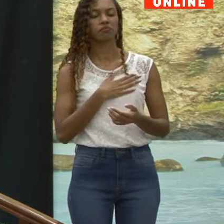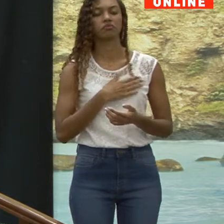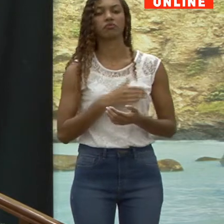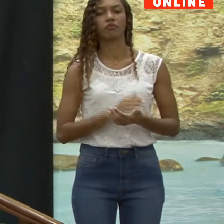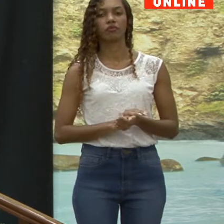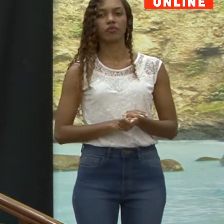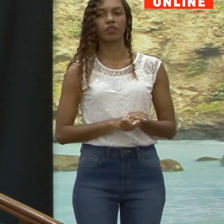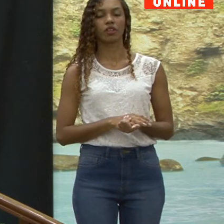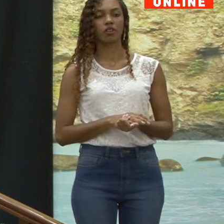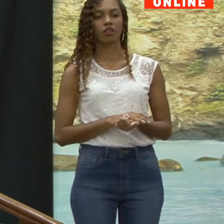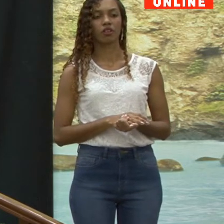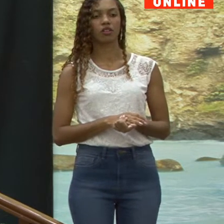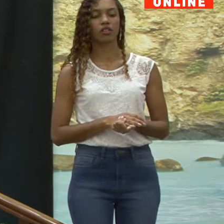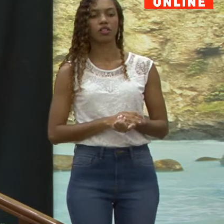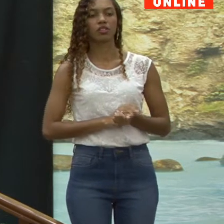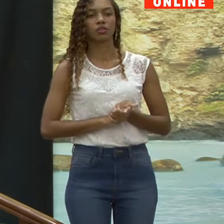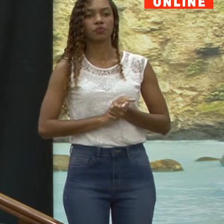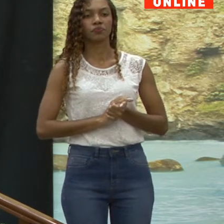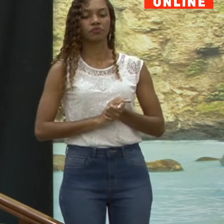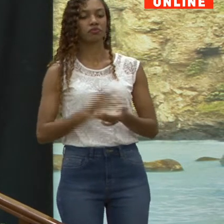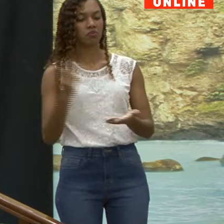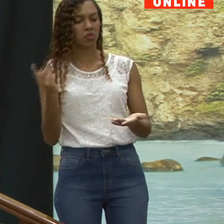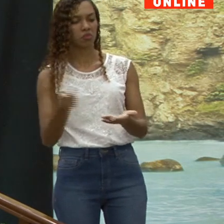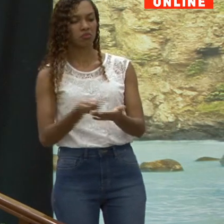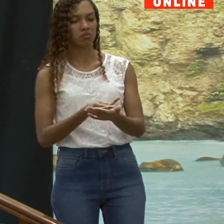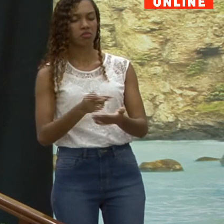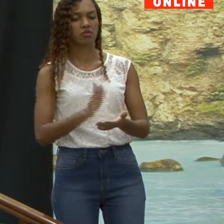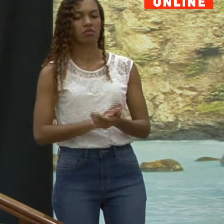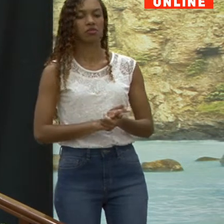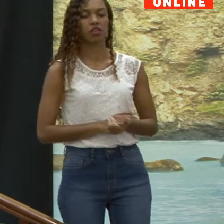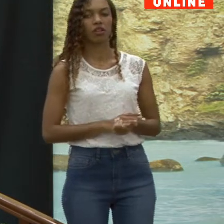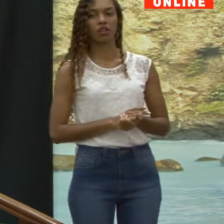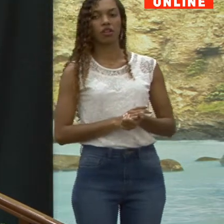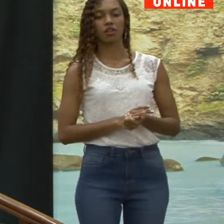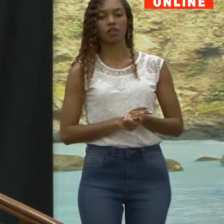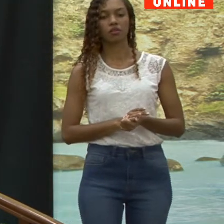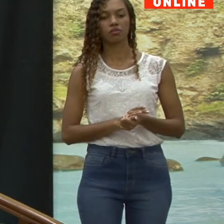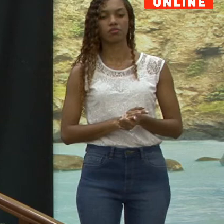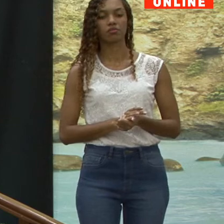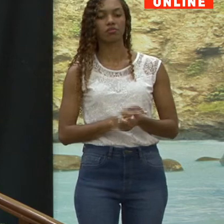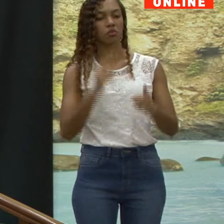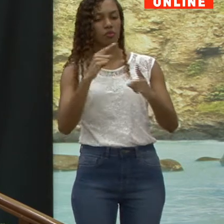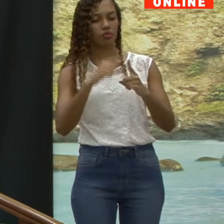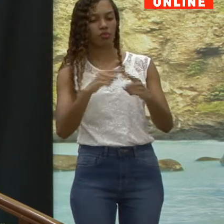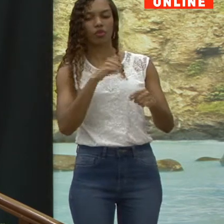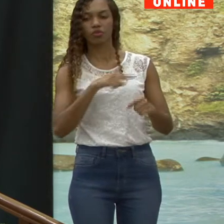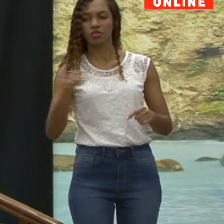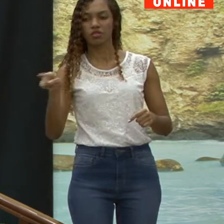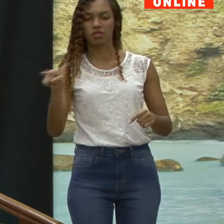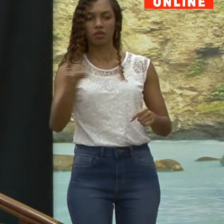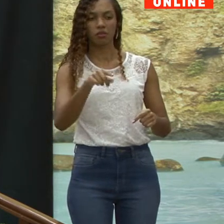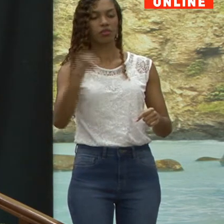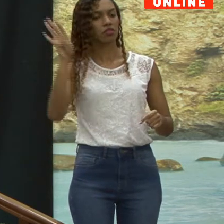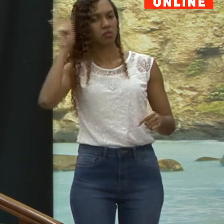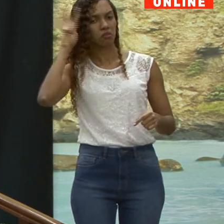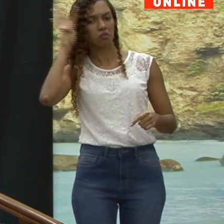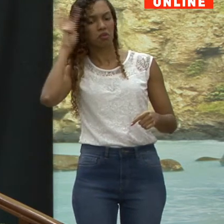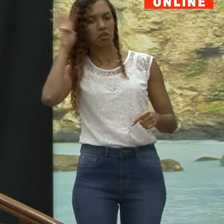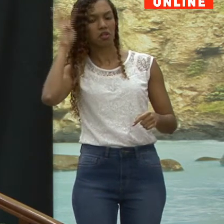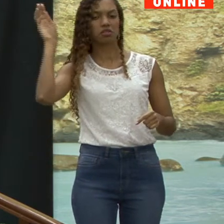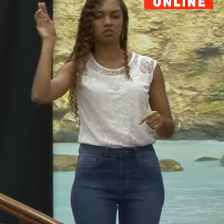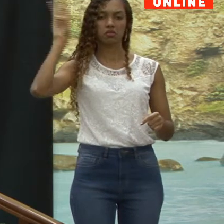sei se está acontecendo com você. No meio da semana, se é uma quarta, eu não sei se é terça, eu não sei se é